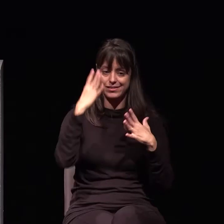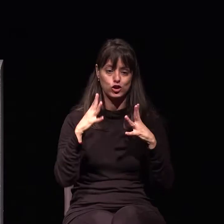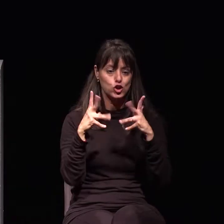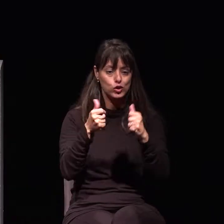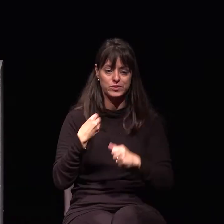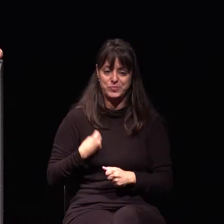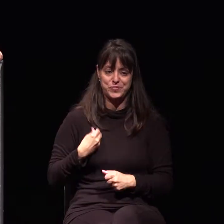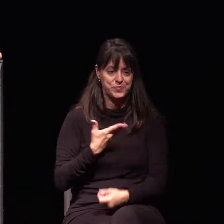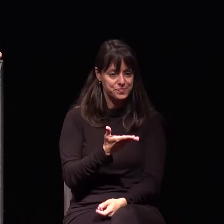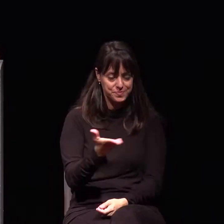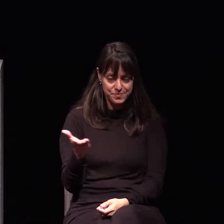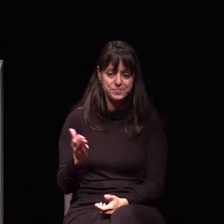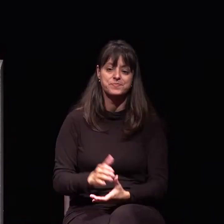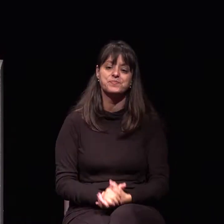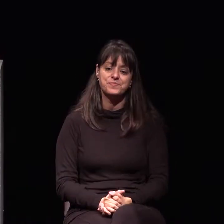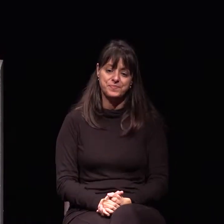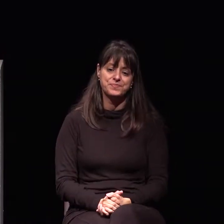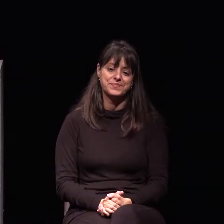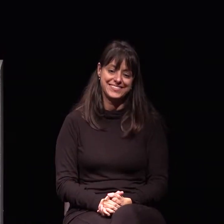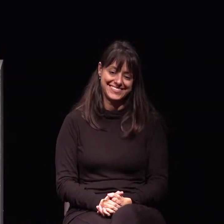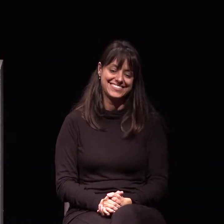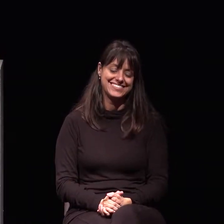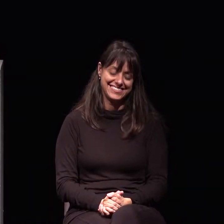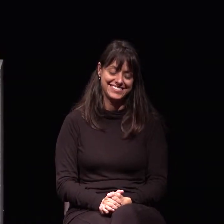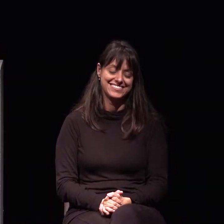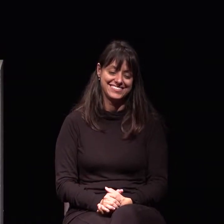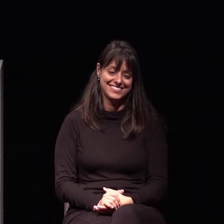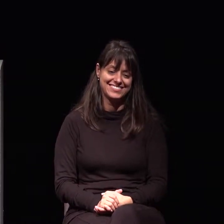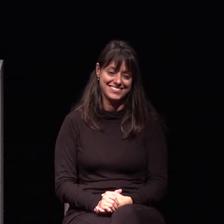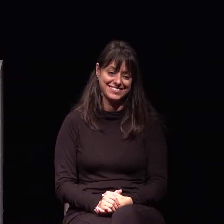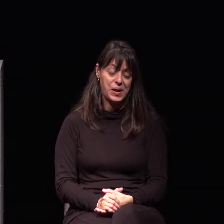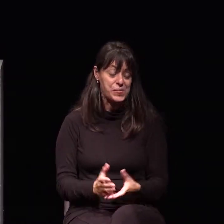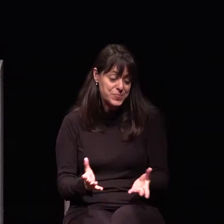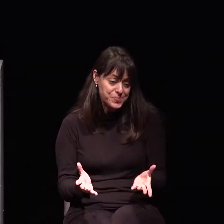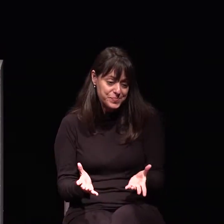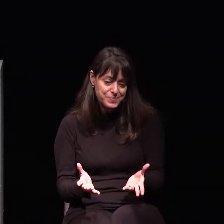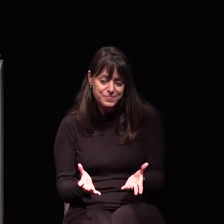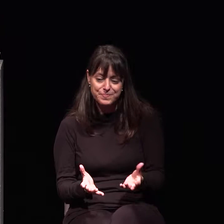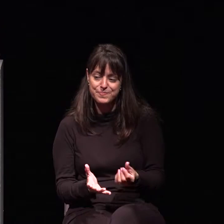está aqui. E, bom,